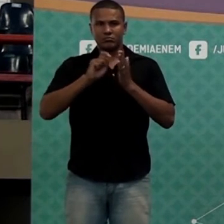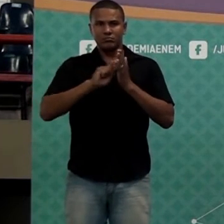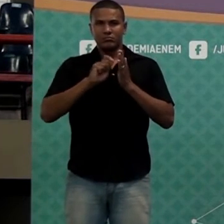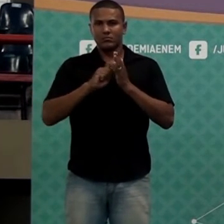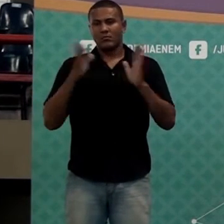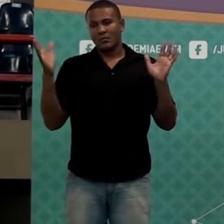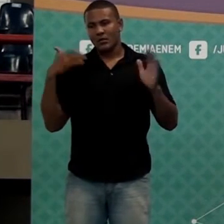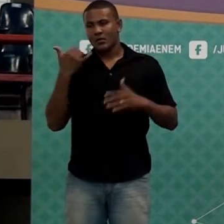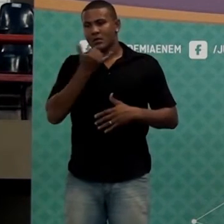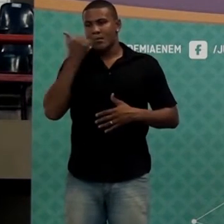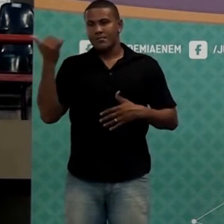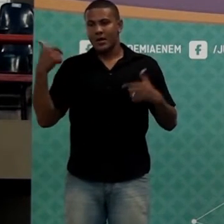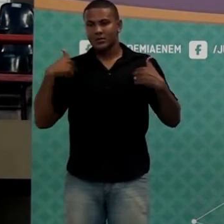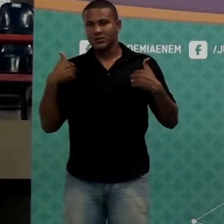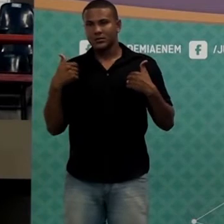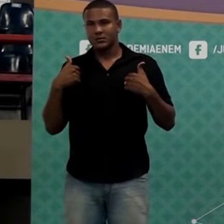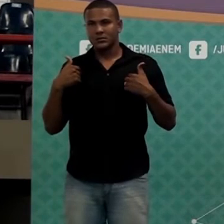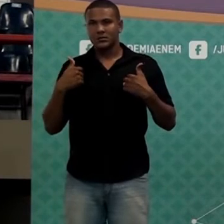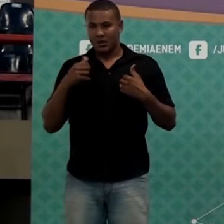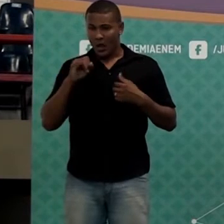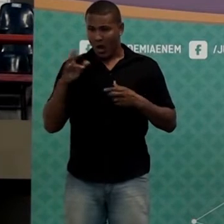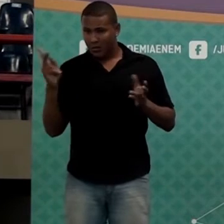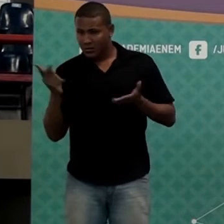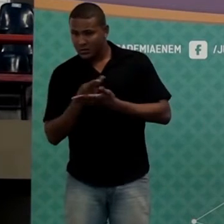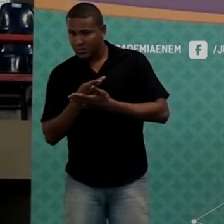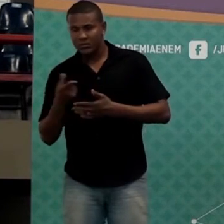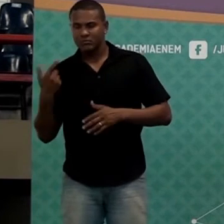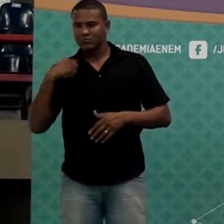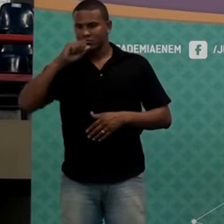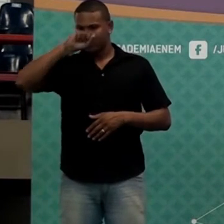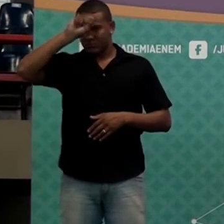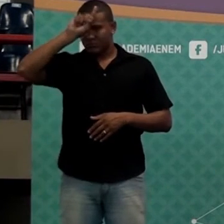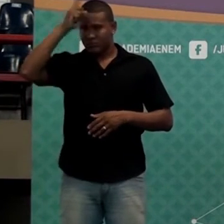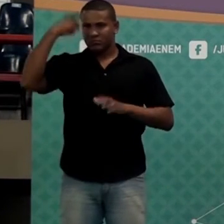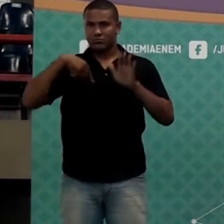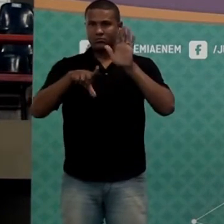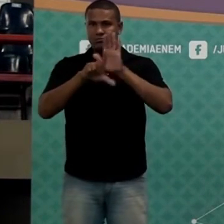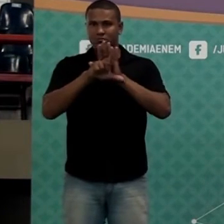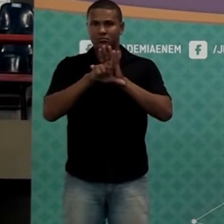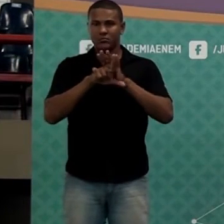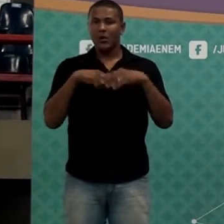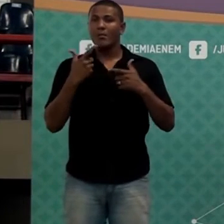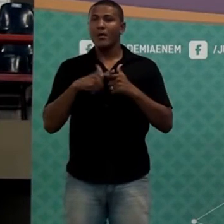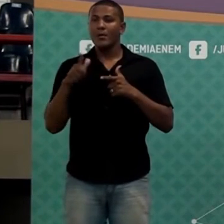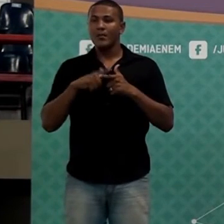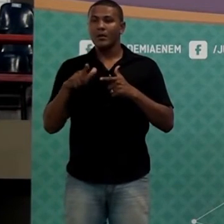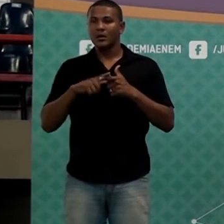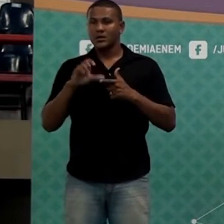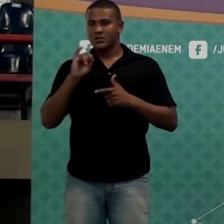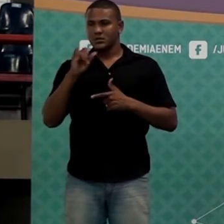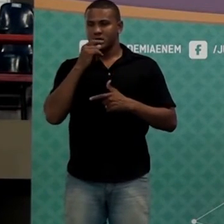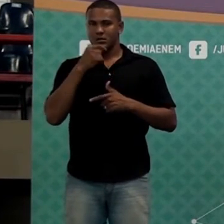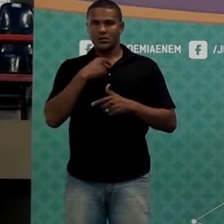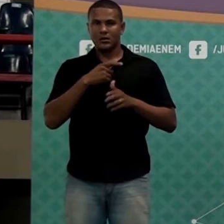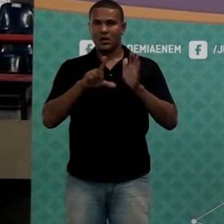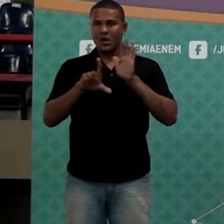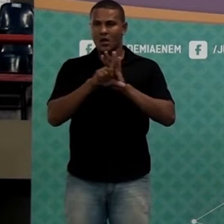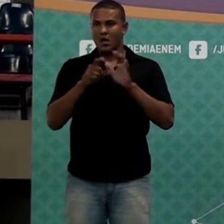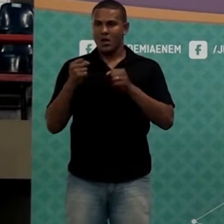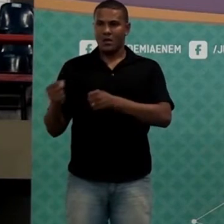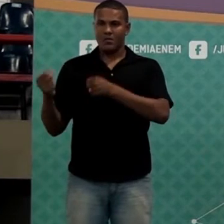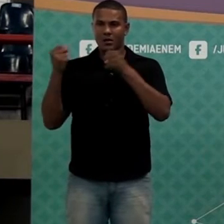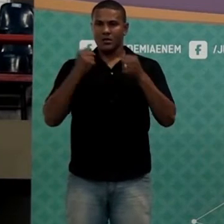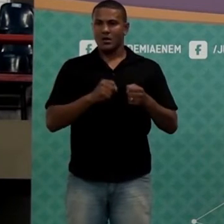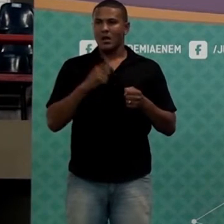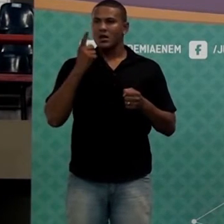acordo com a situação. Situação aconteceu, ele cria uma lei. Qual é o problema disso? Se ele quiser aumentar o poder dele, quem